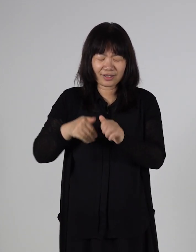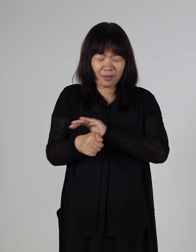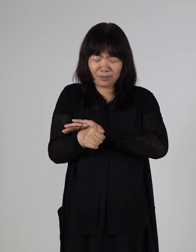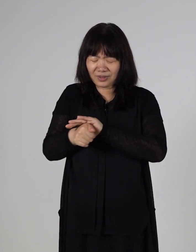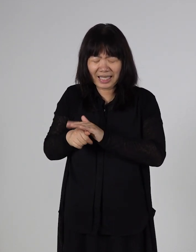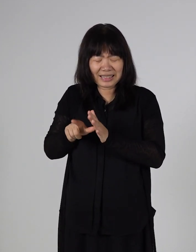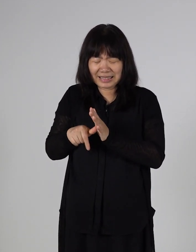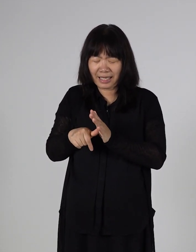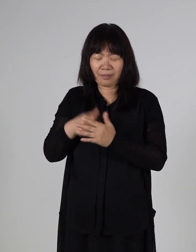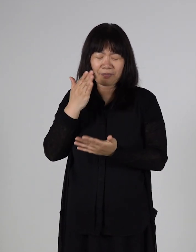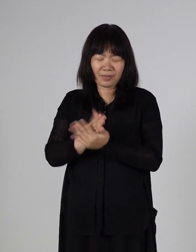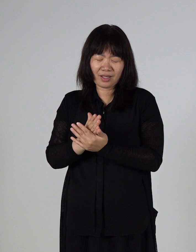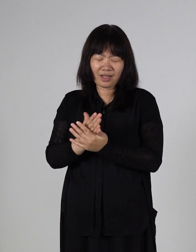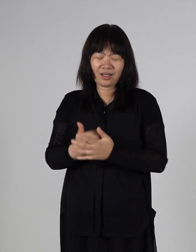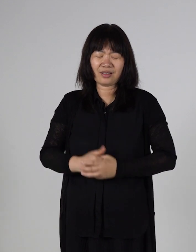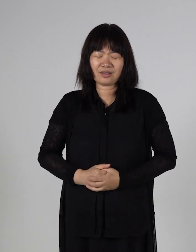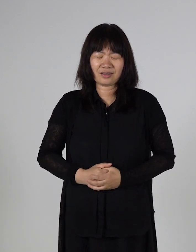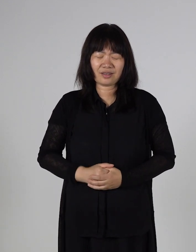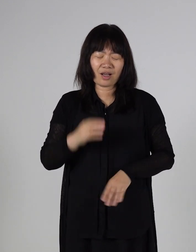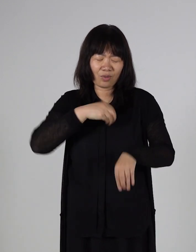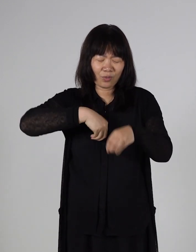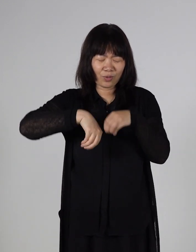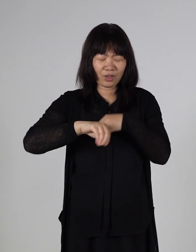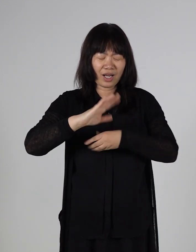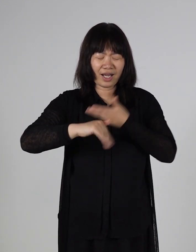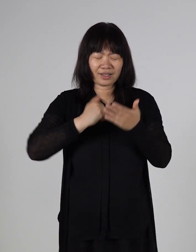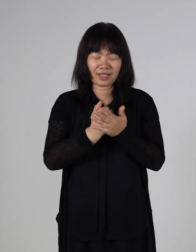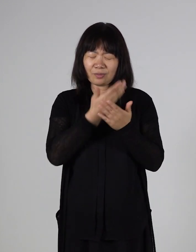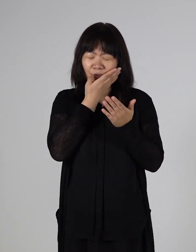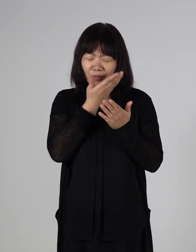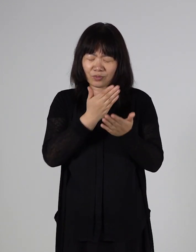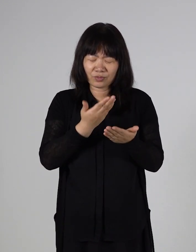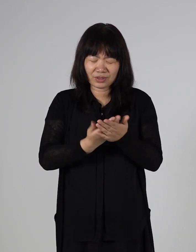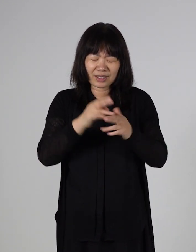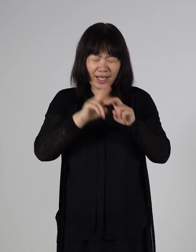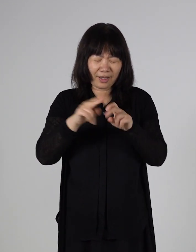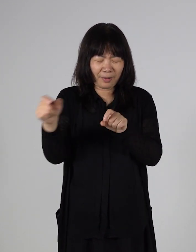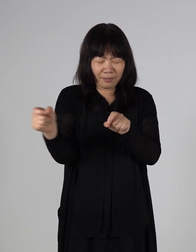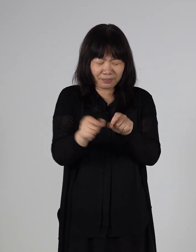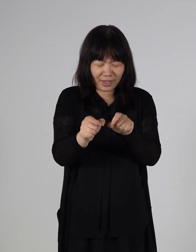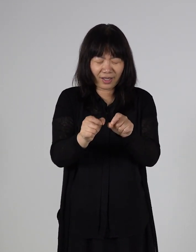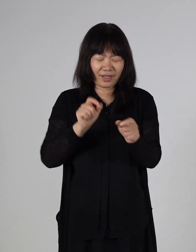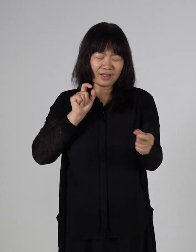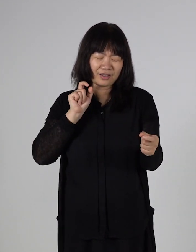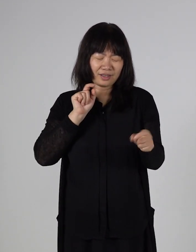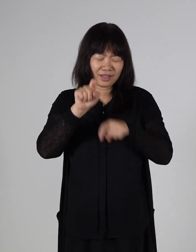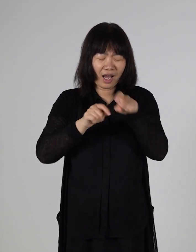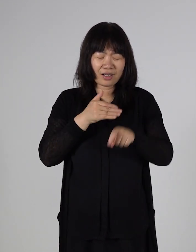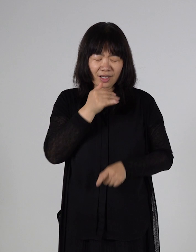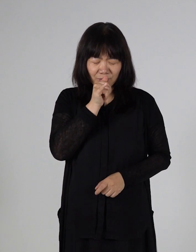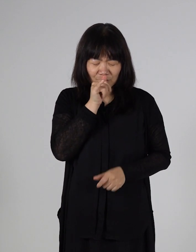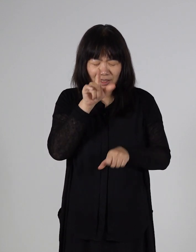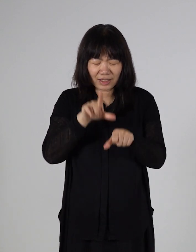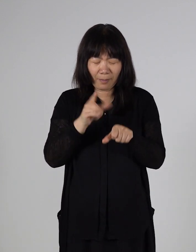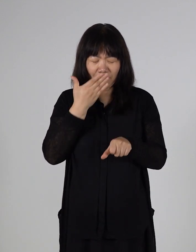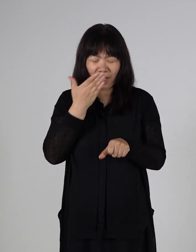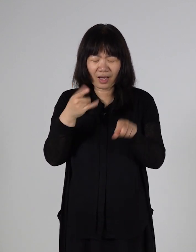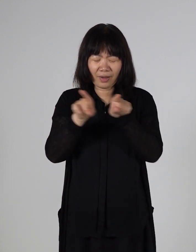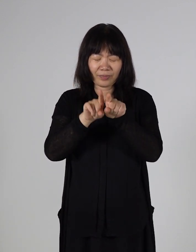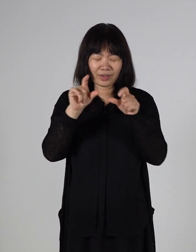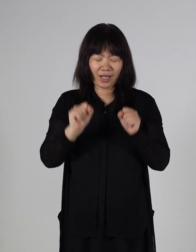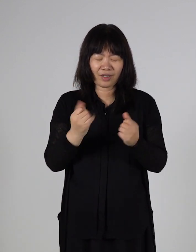물러나는 시간들이 아니라 우리 하나님의 보좌 앞으로 바짝 달라붙는 시간이 될 수 있도록